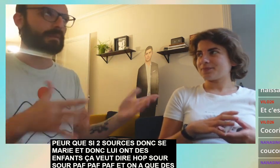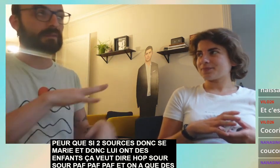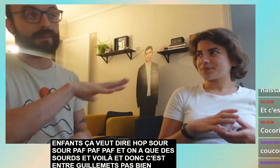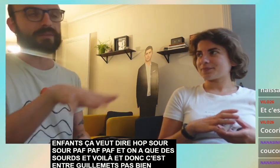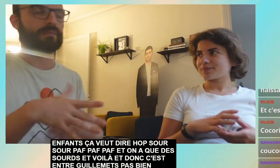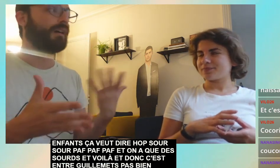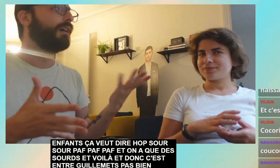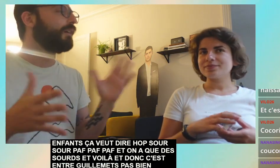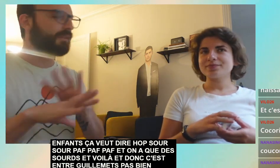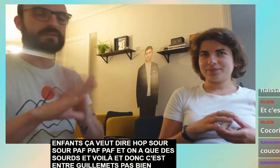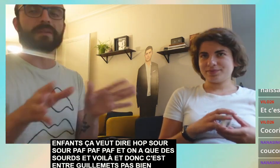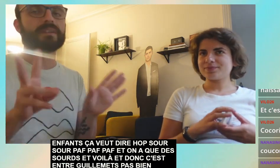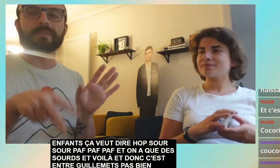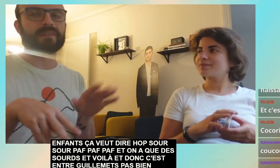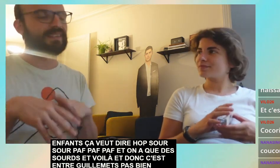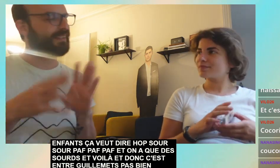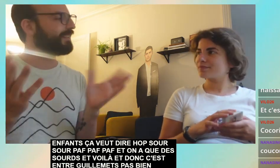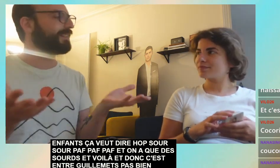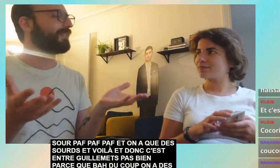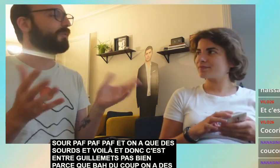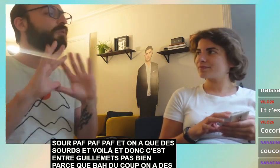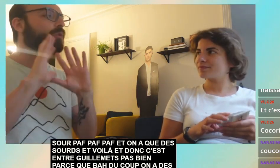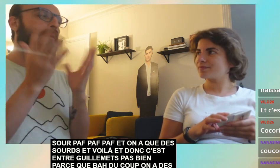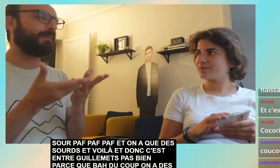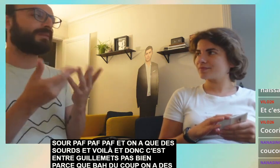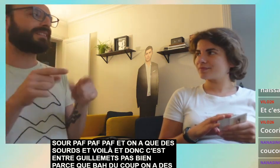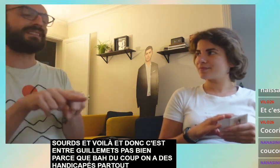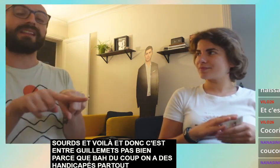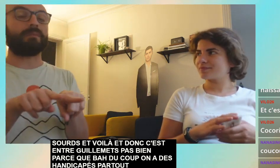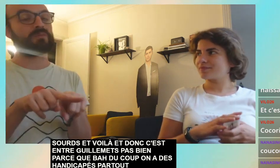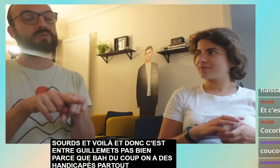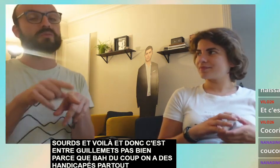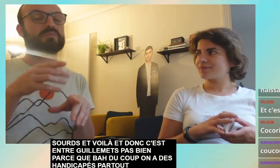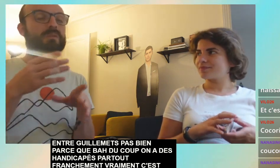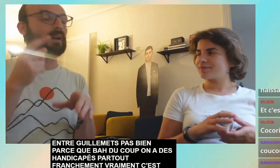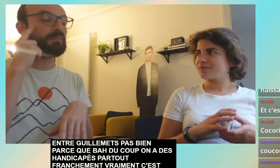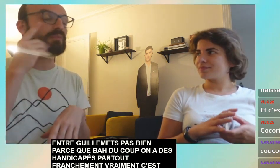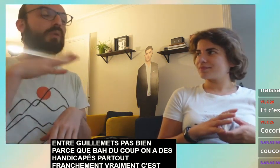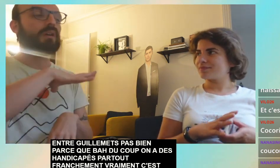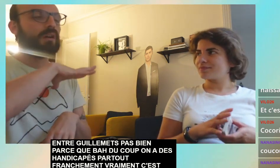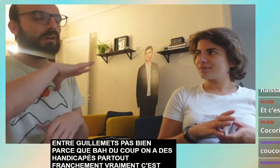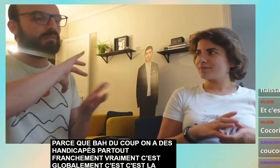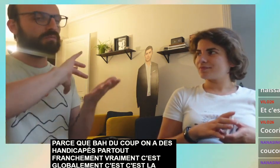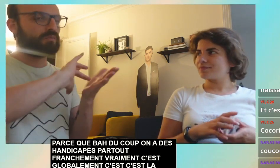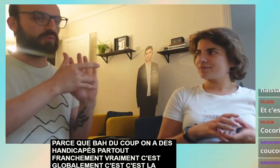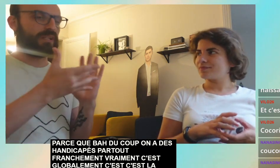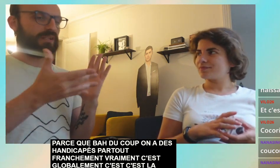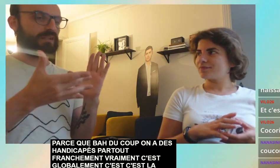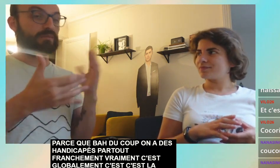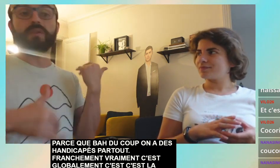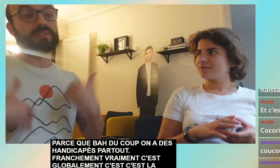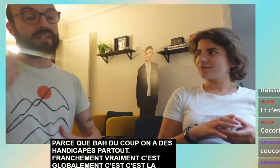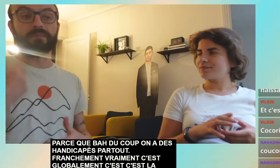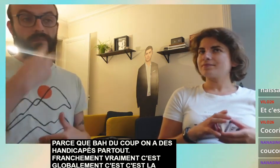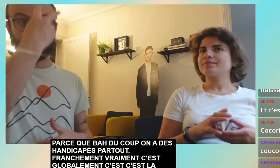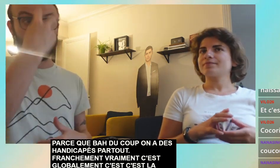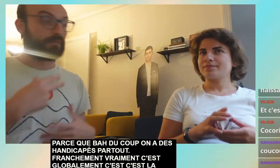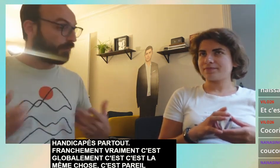handicapés partout. Franchement, vraiment, globalement, c'est la même chose. C'est pareil pour tous les handicaps, enfin, les personnes aveugles,